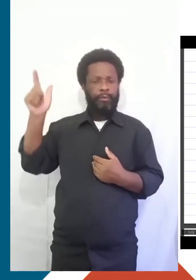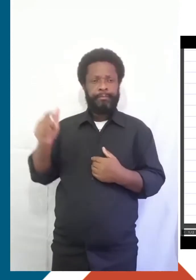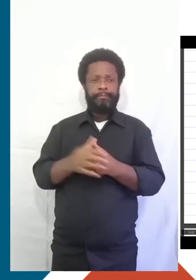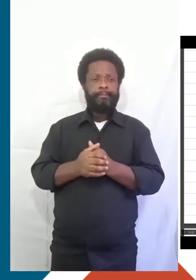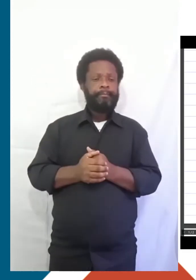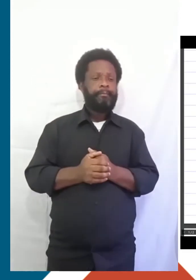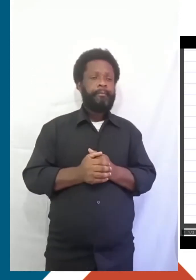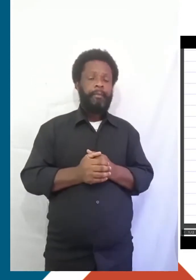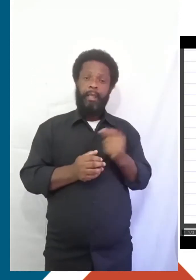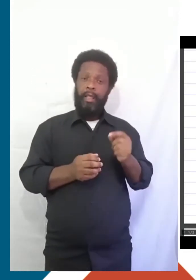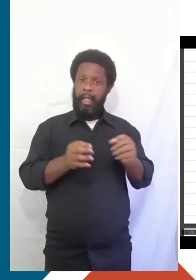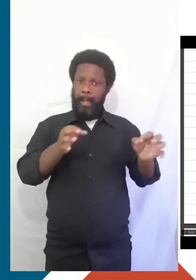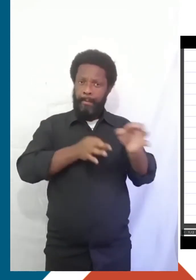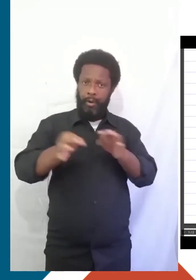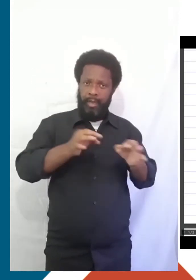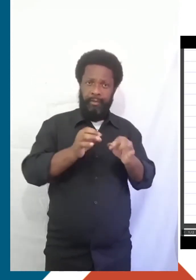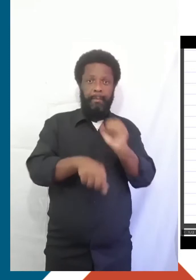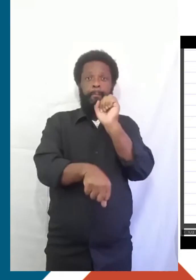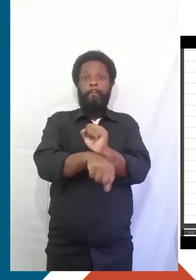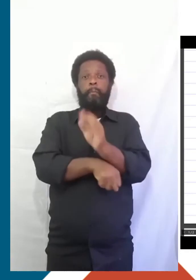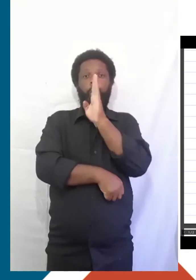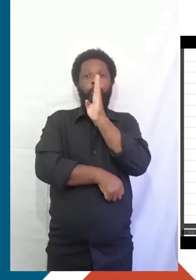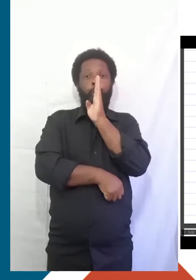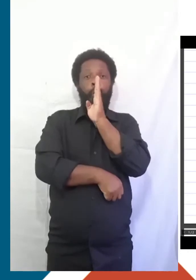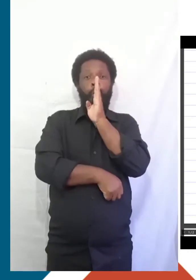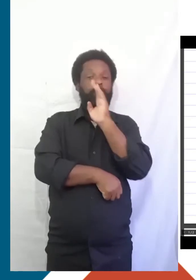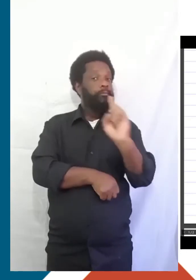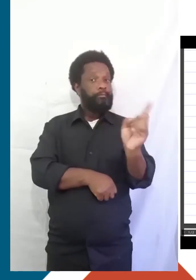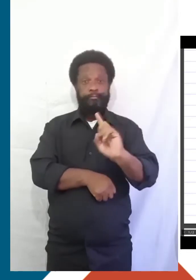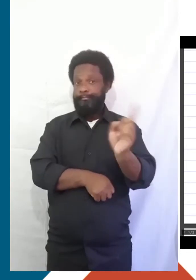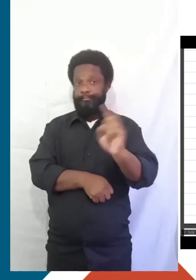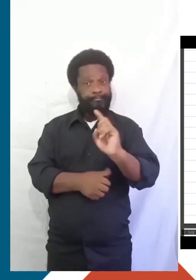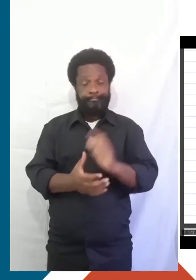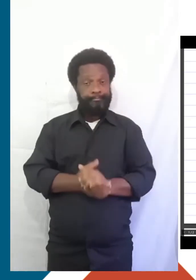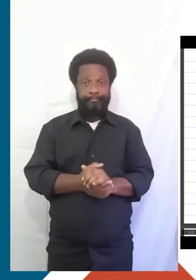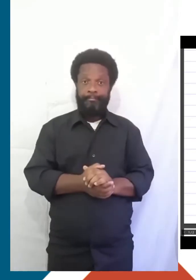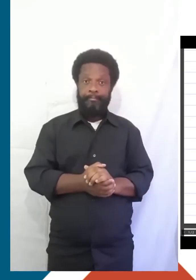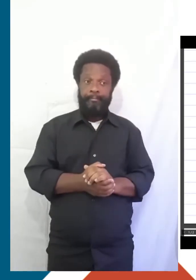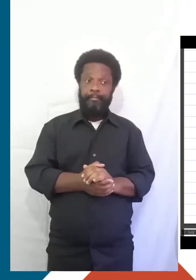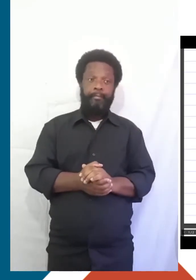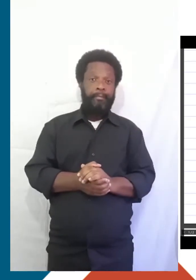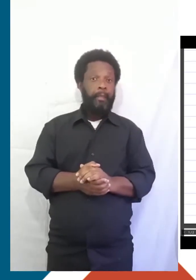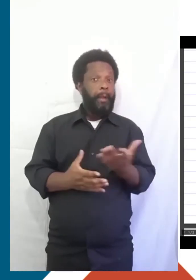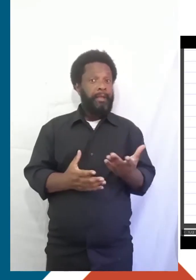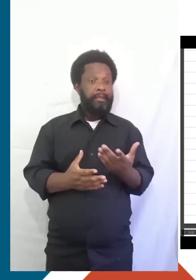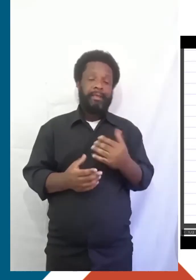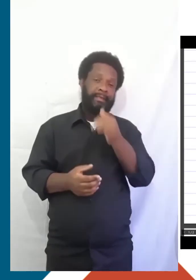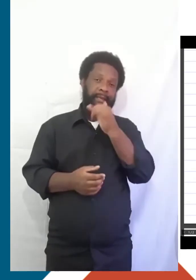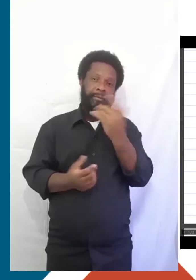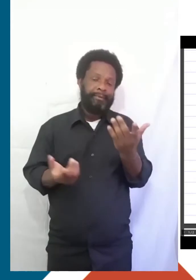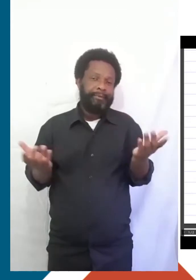Mas vamos pensar numa coisa aqui. As moléculas elas não ficam paradinhas na substância ali, no